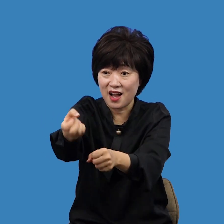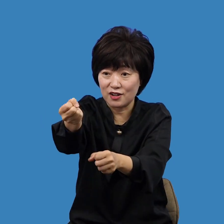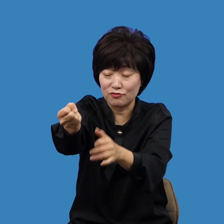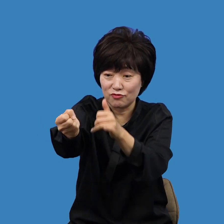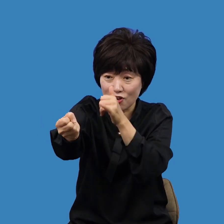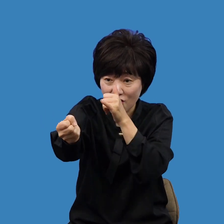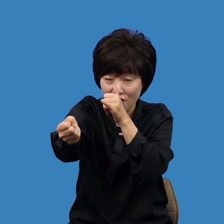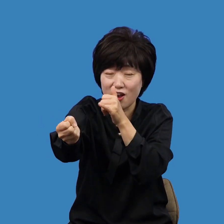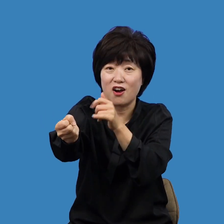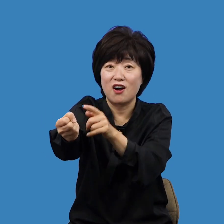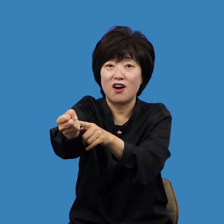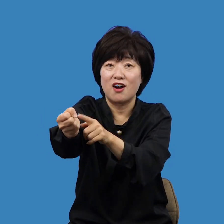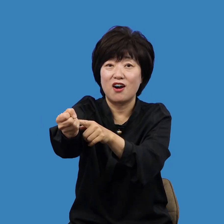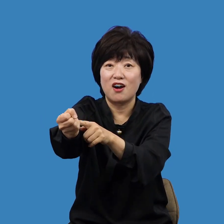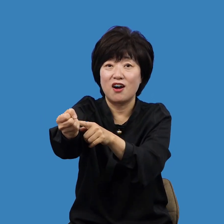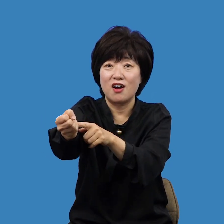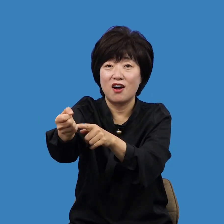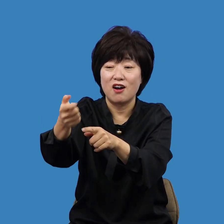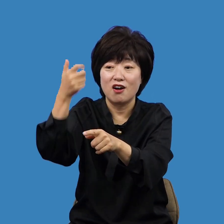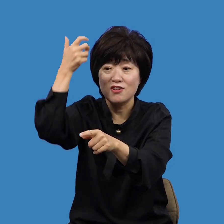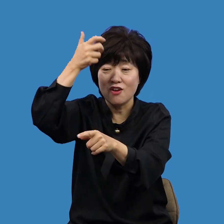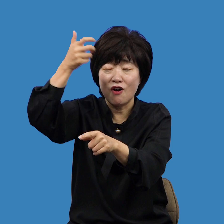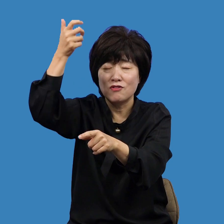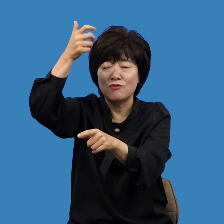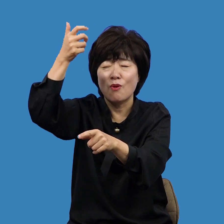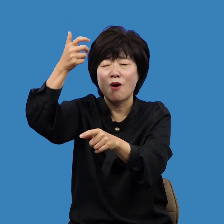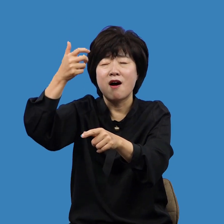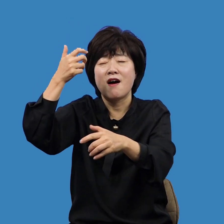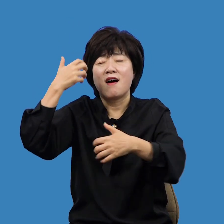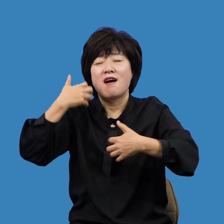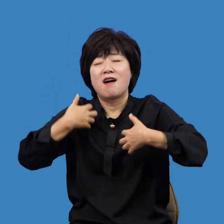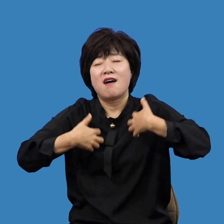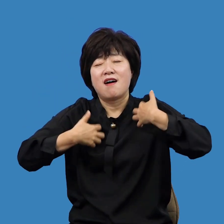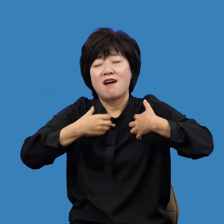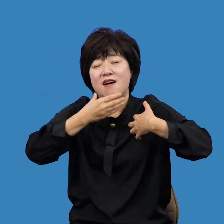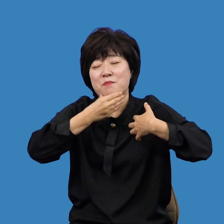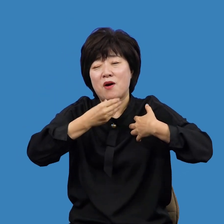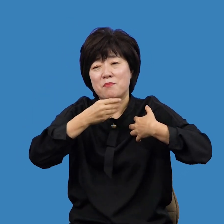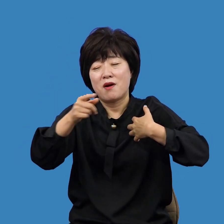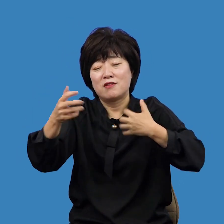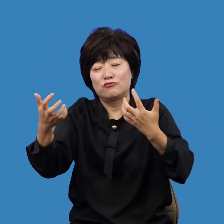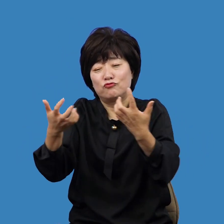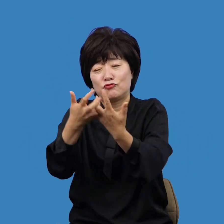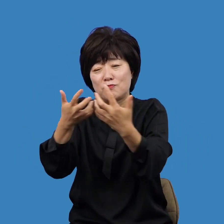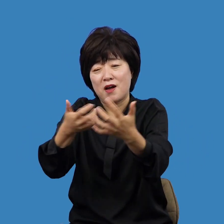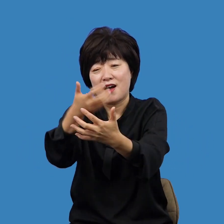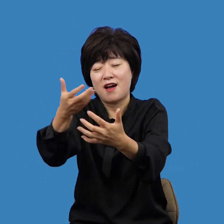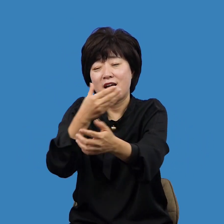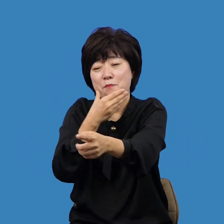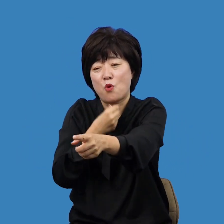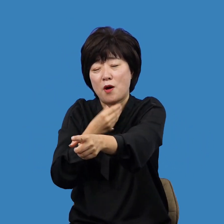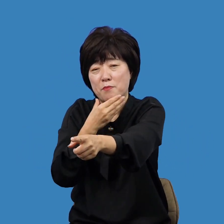영적인 것들로 인해서 영적인 배가 불렀어. 그래서 막 영적으로 너무 충만하고 행복하고 막 하나님 때문에 은혜를 받고